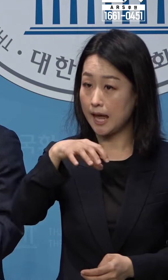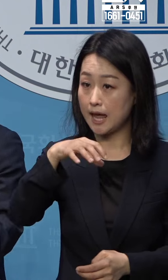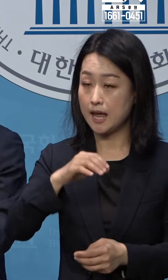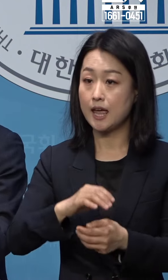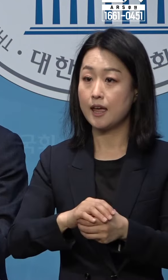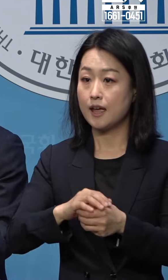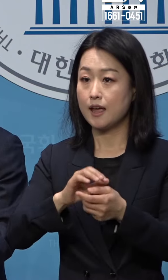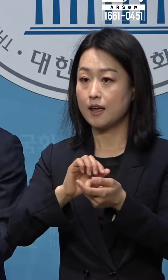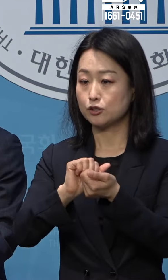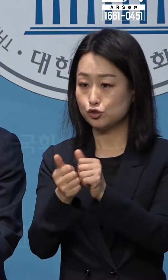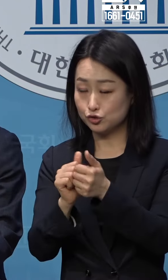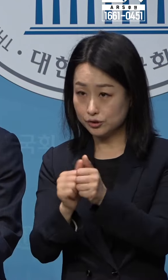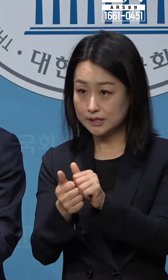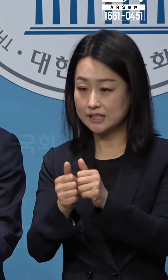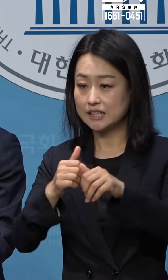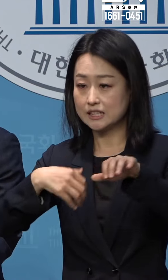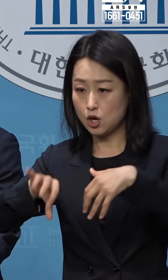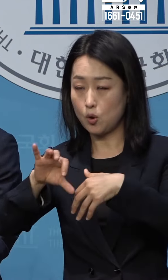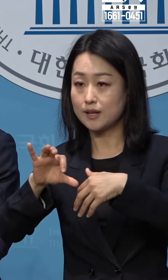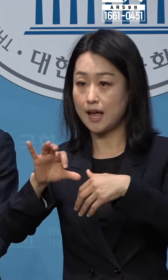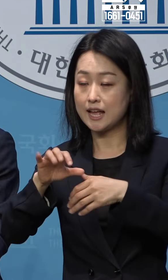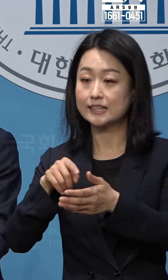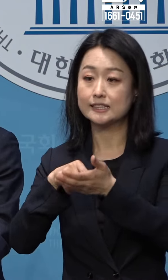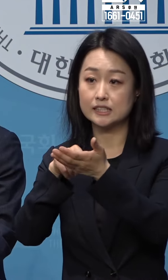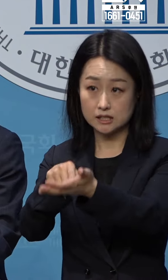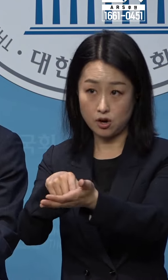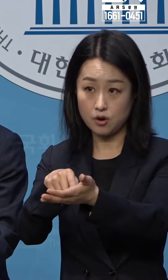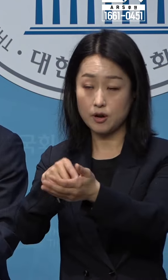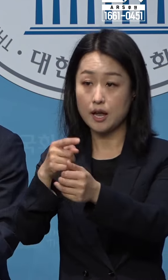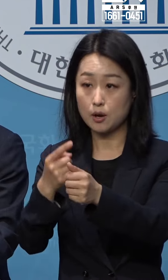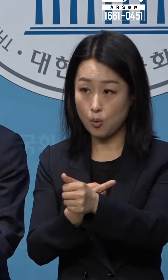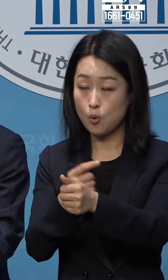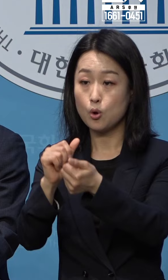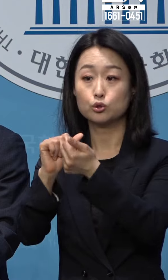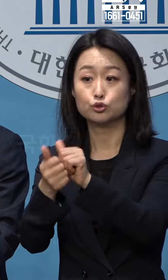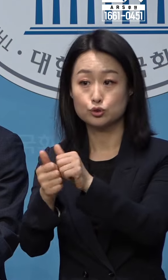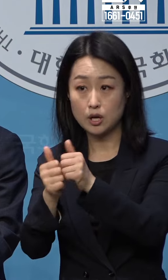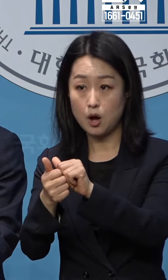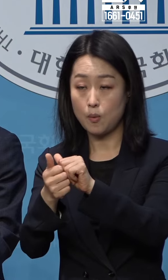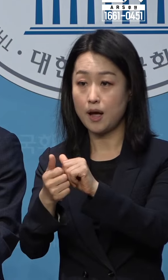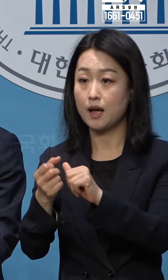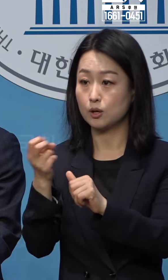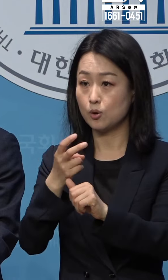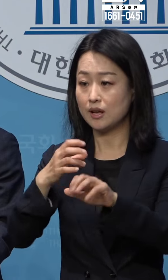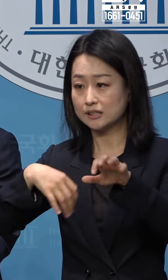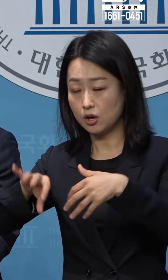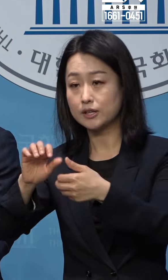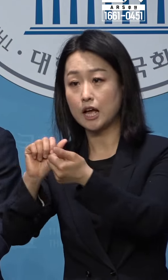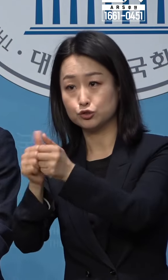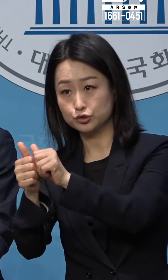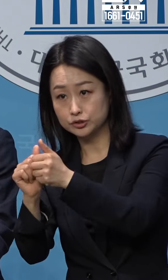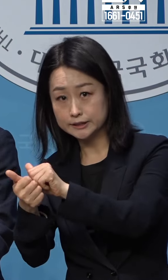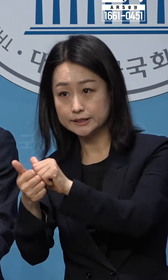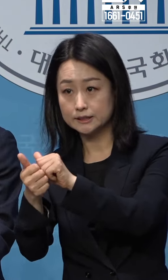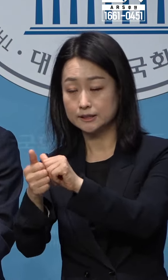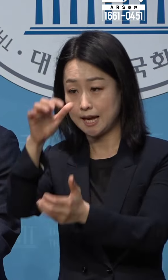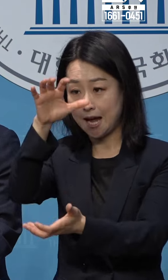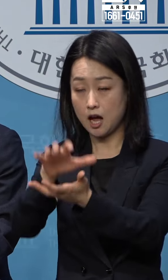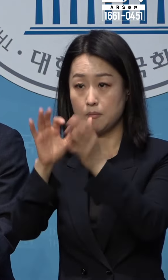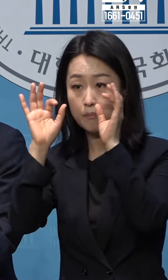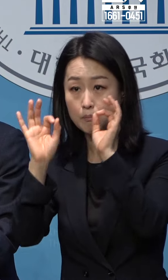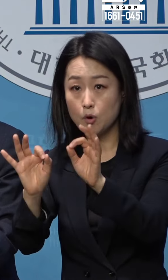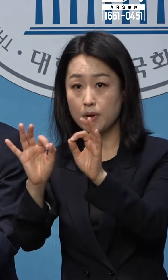전환 청구를 하였고 청구 청구 시가 주가와 전원 가액 주식수를 고려하면 각